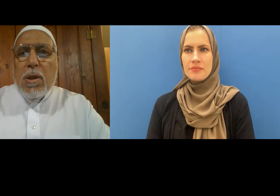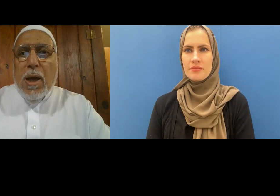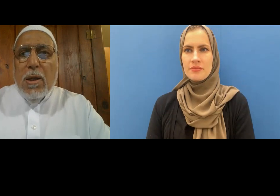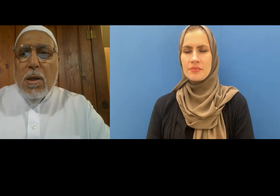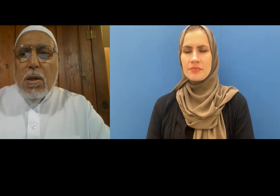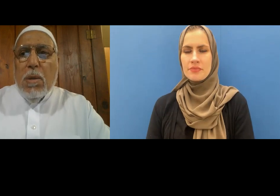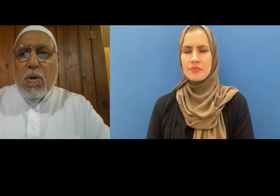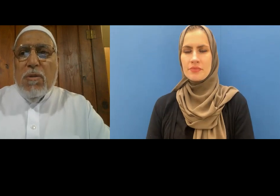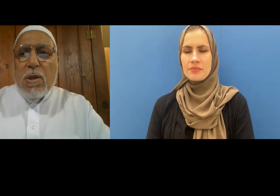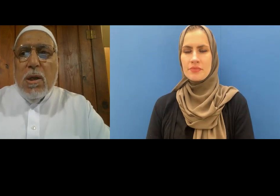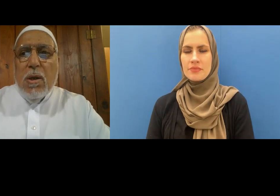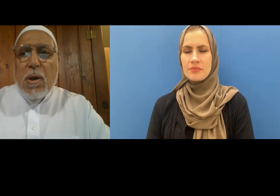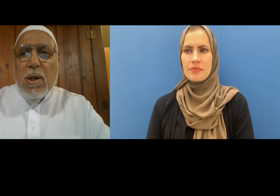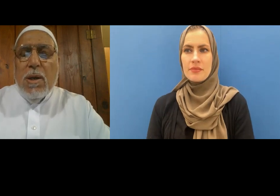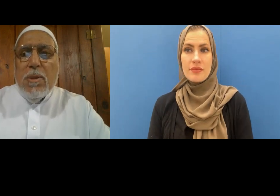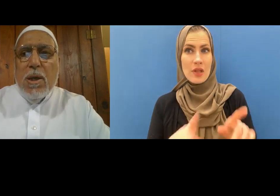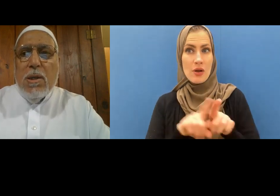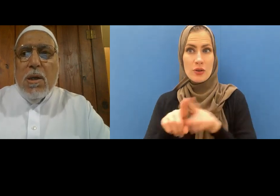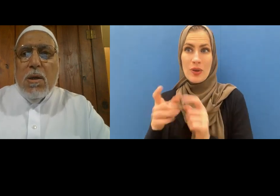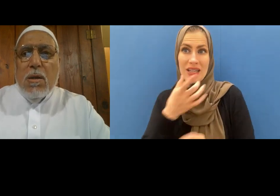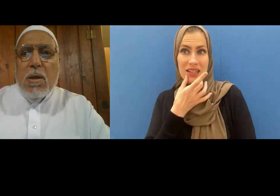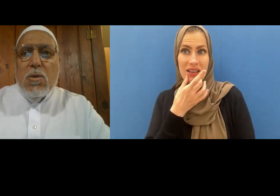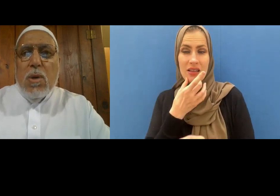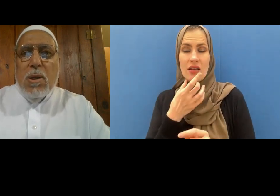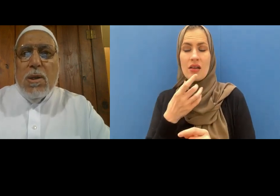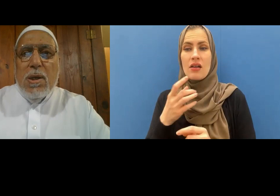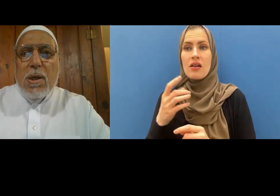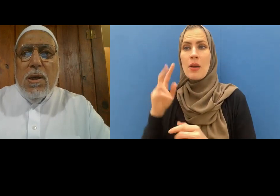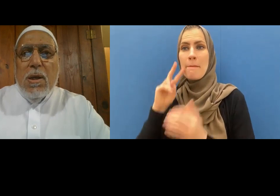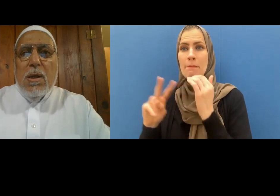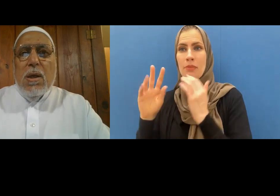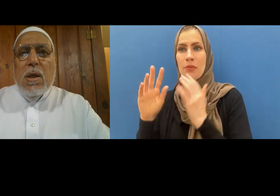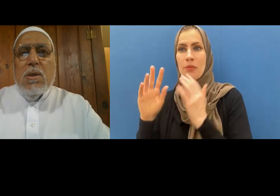Also in the hadith, the Prophet ﷺ says that Surah